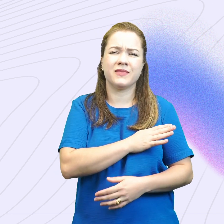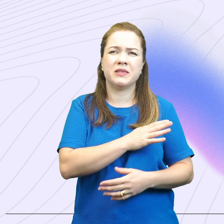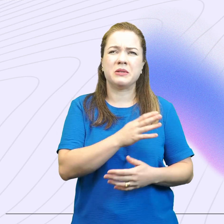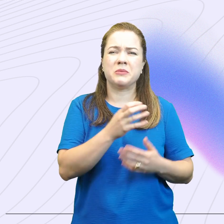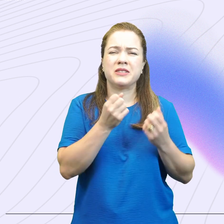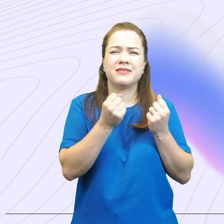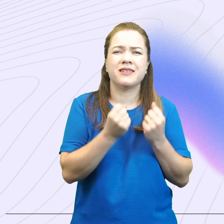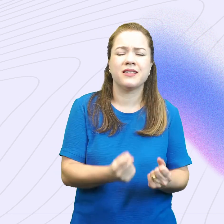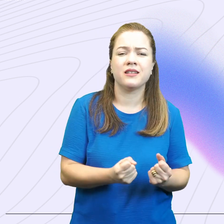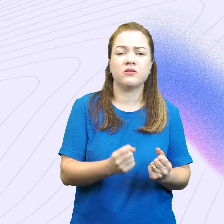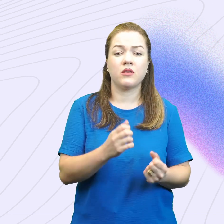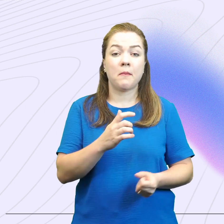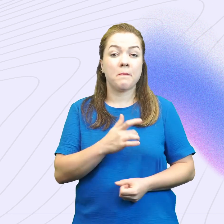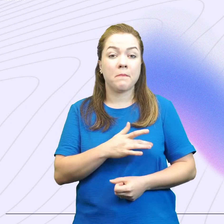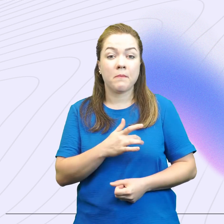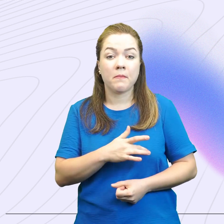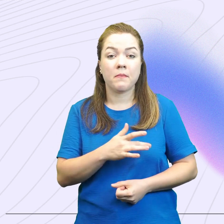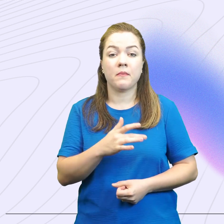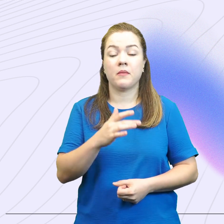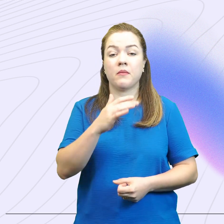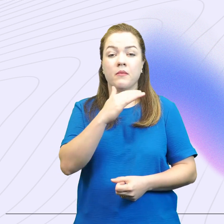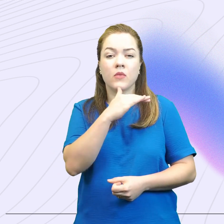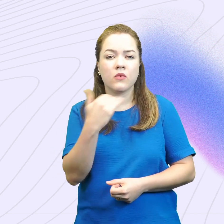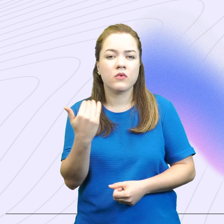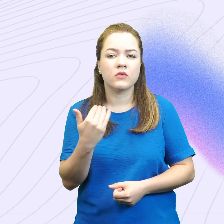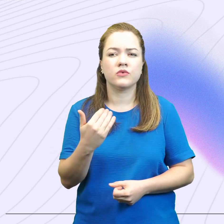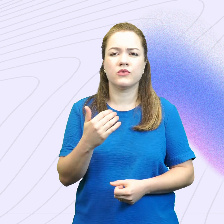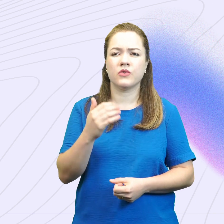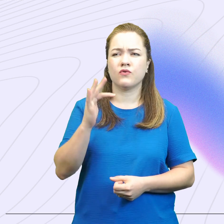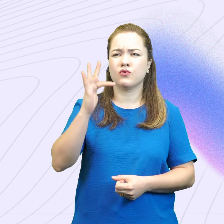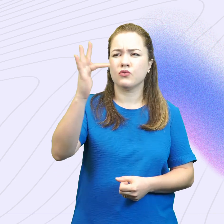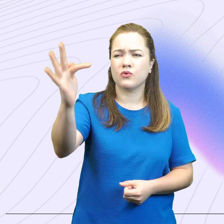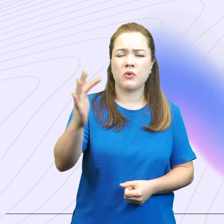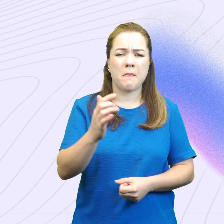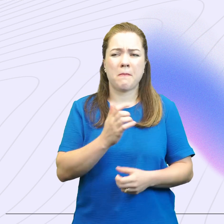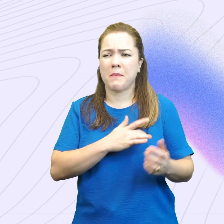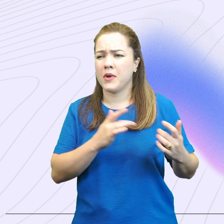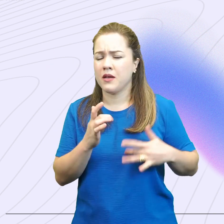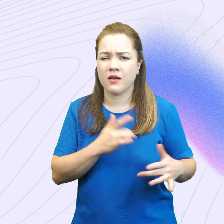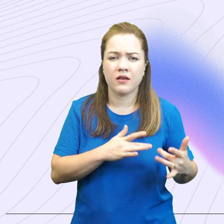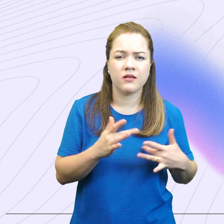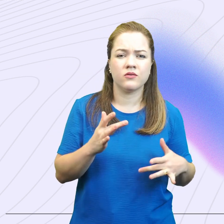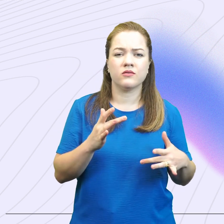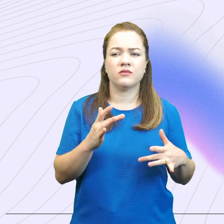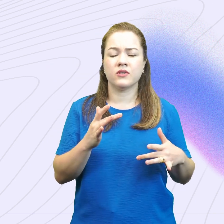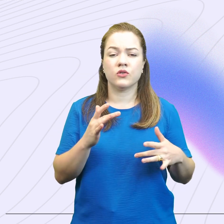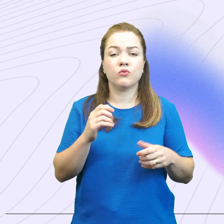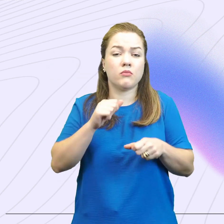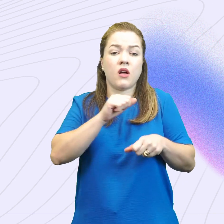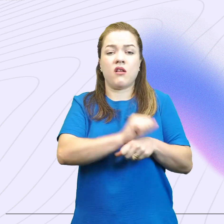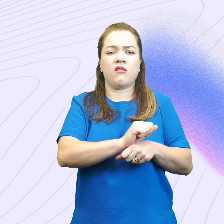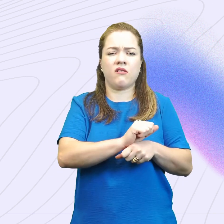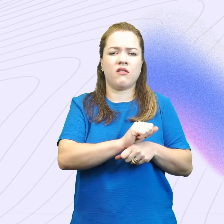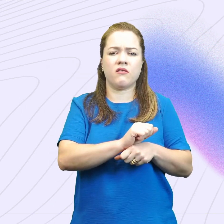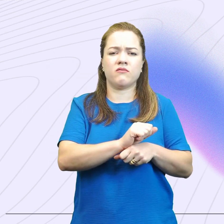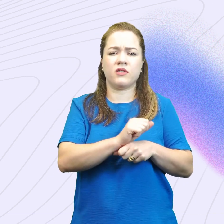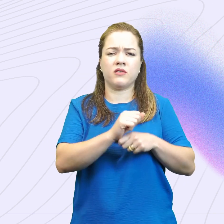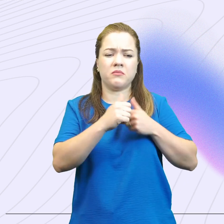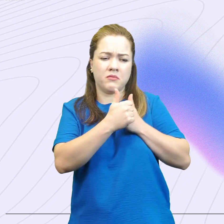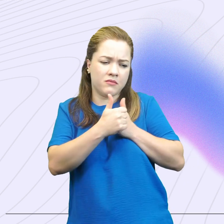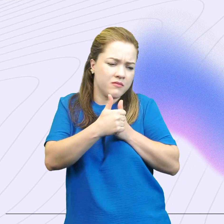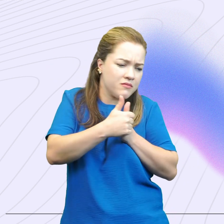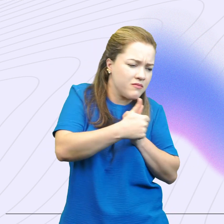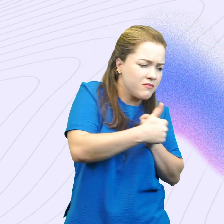da morte, o medo do futuro, eles não paravam de me querer dominar, eles não paravam de querer me direcionar, eles não paravam de